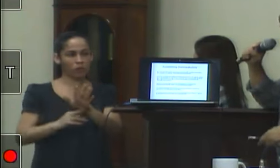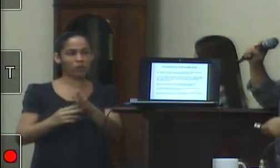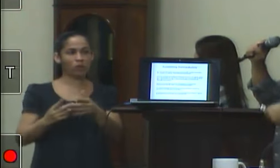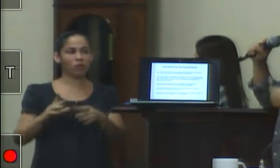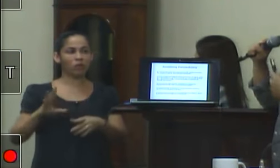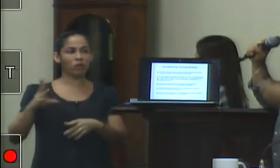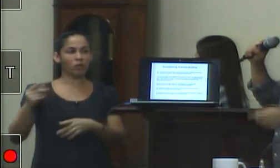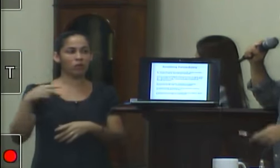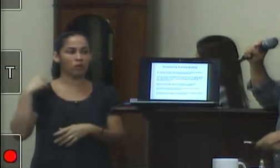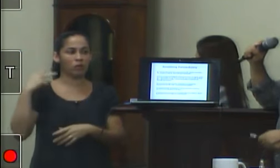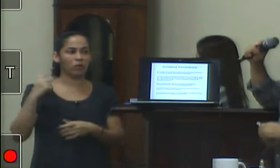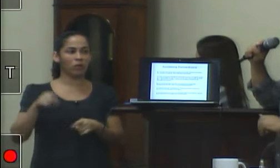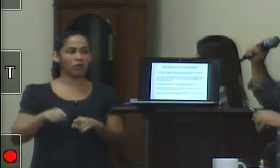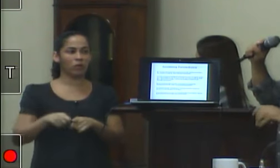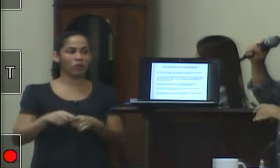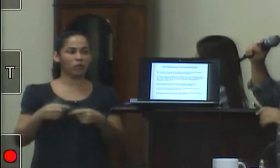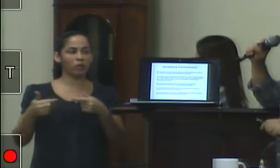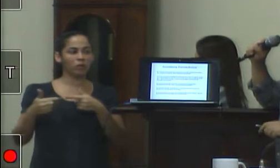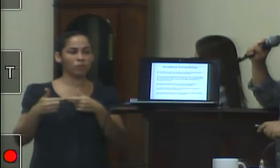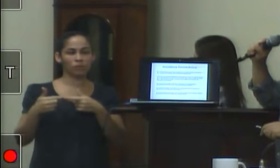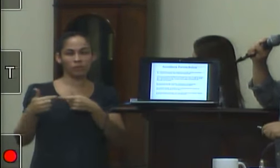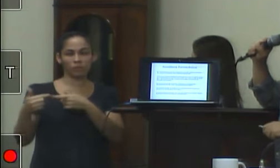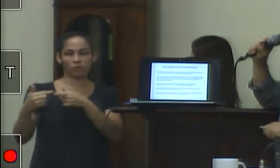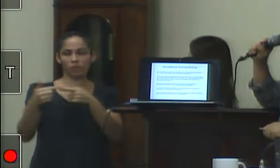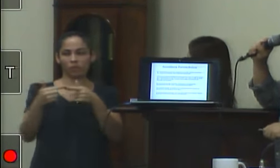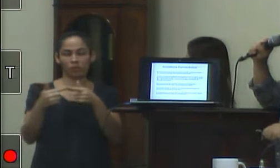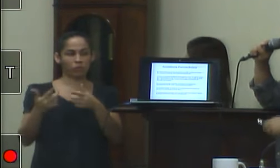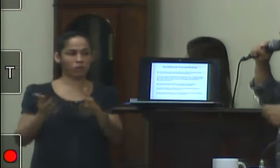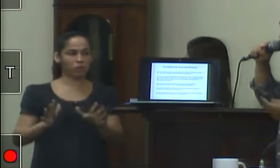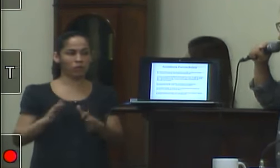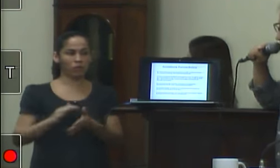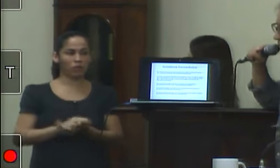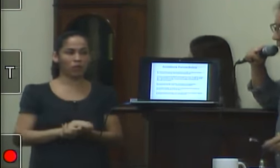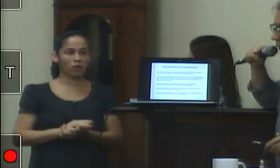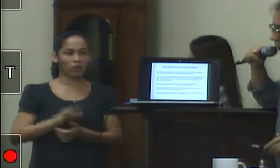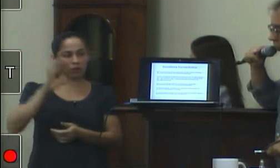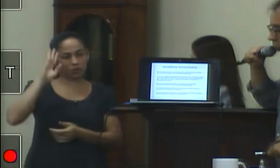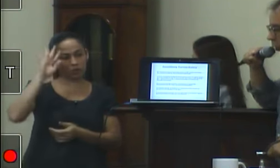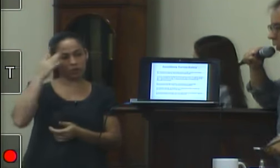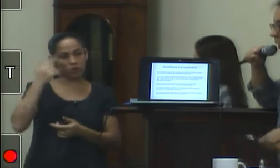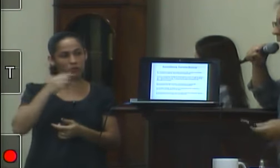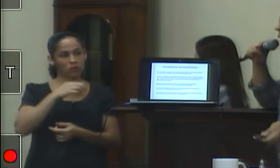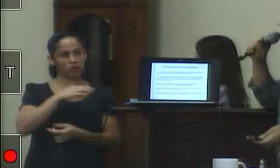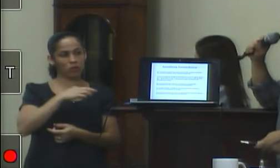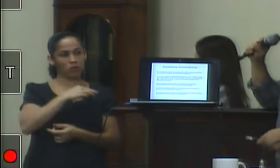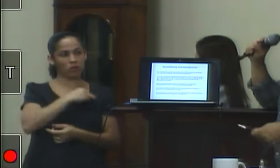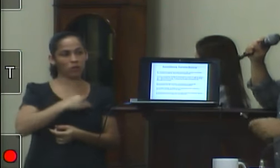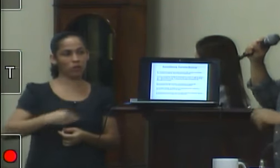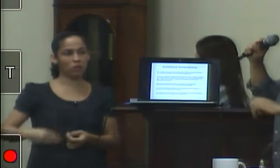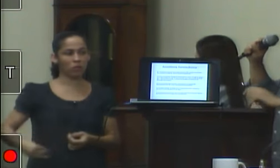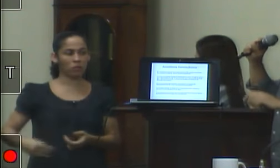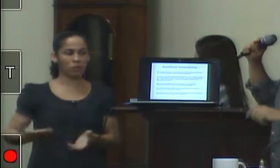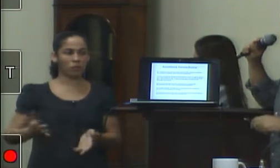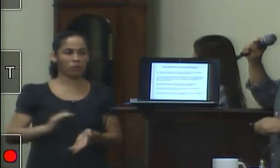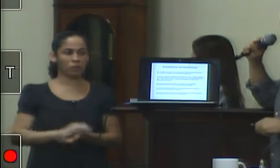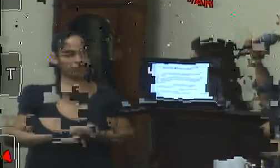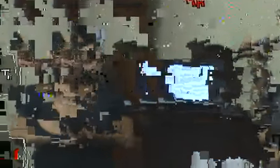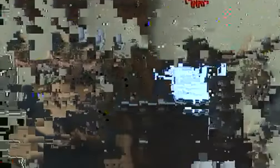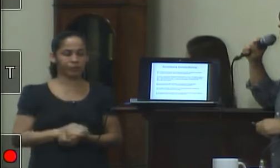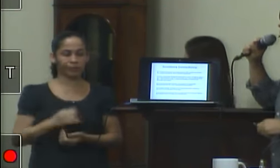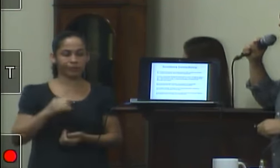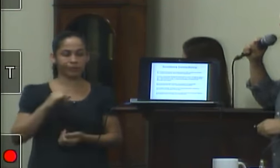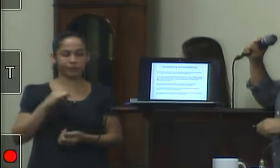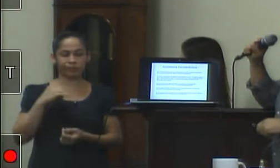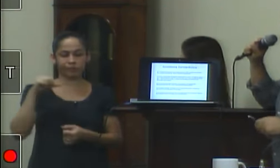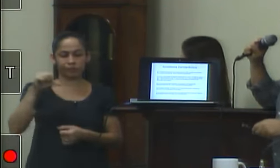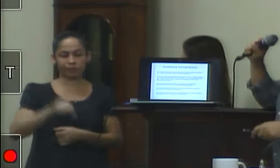parlamentares também que a gente tem contato, mas, enfim, foi uma decisão do atual ministro e, infelizmente,